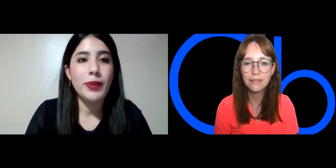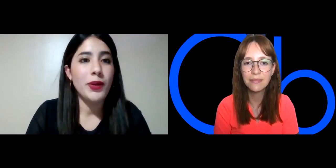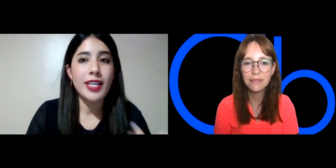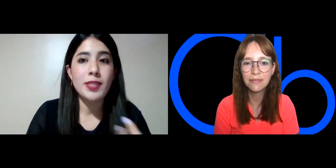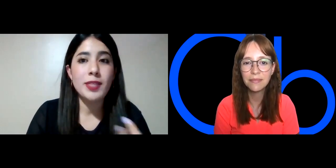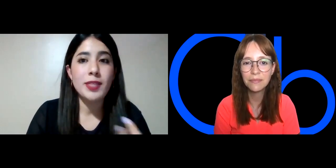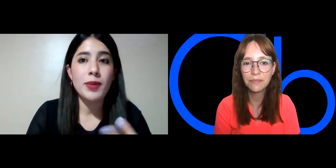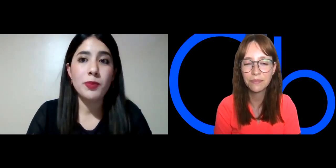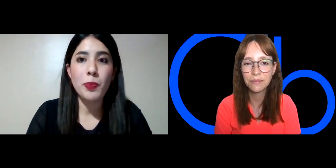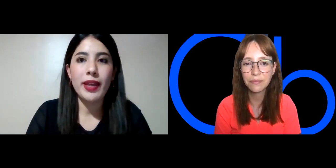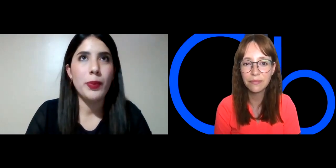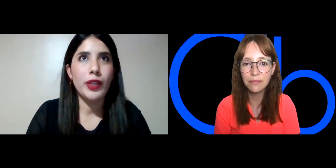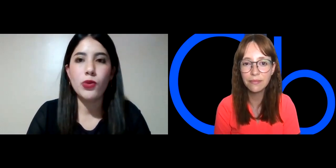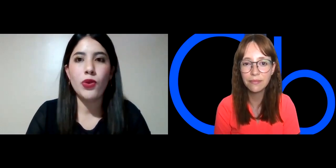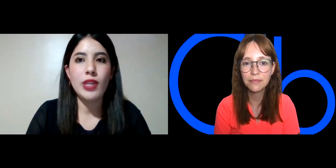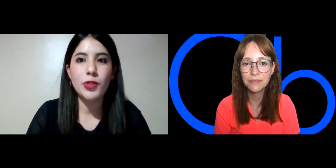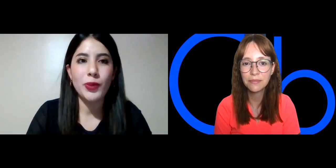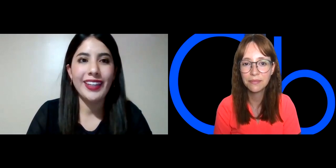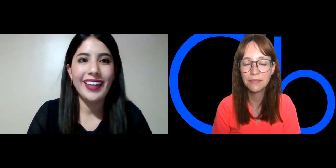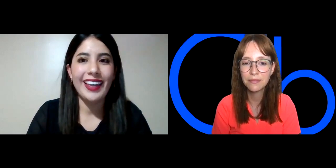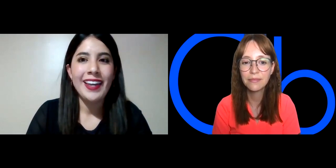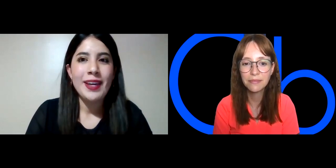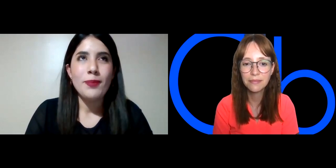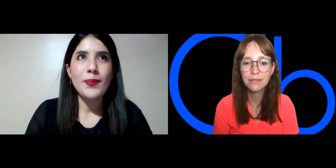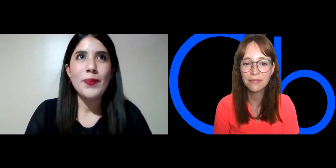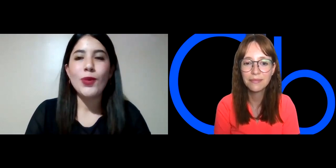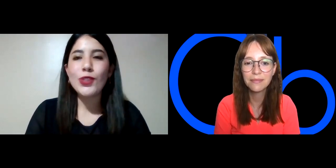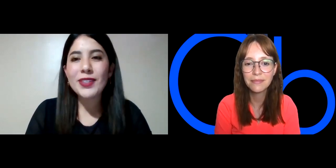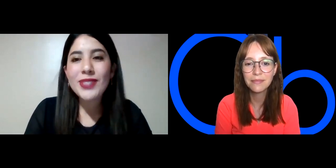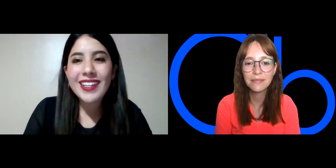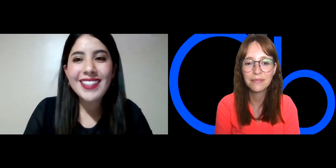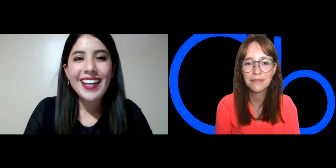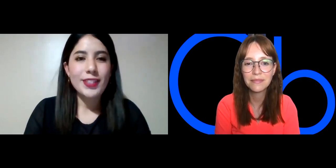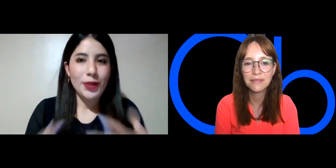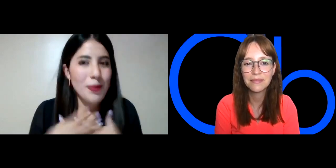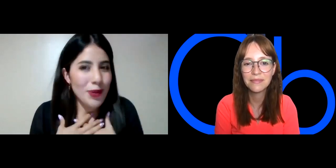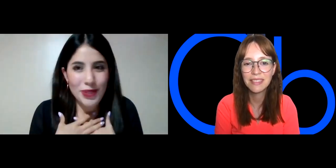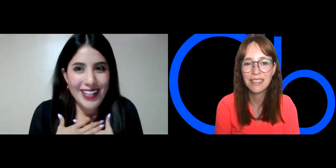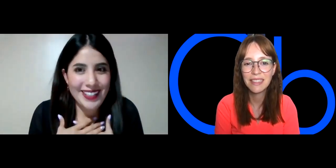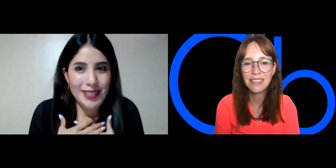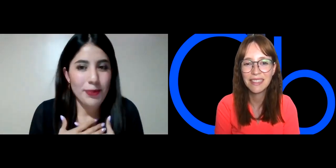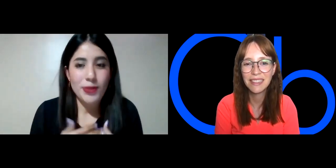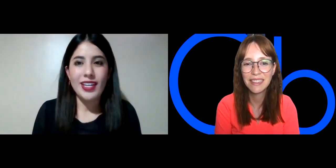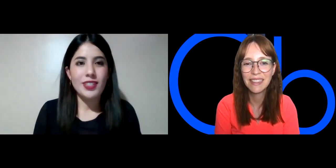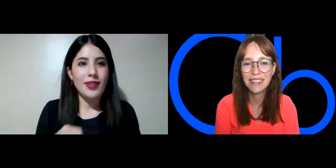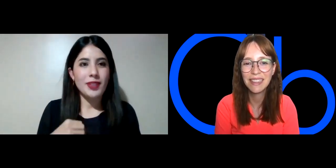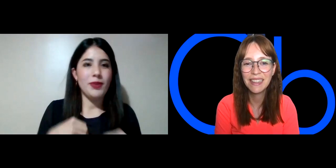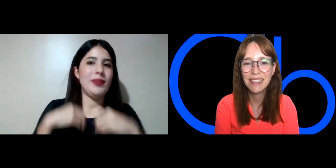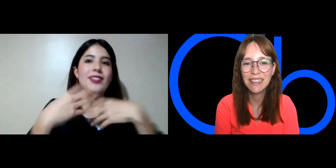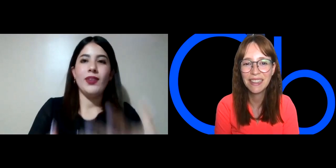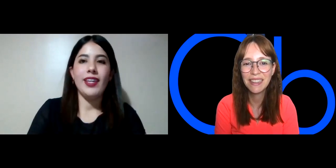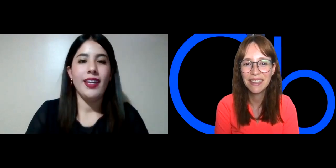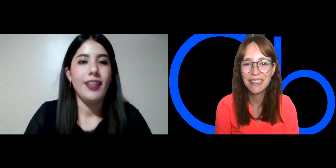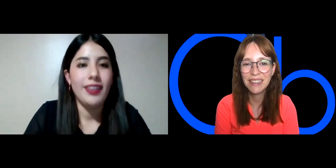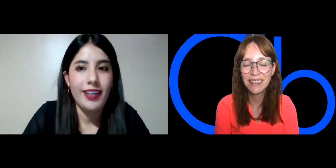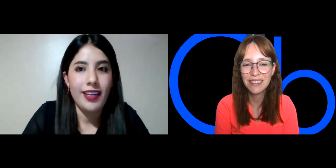animales, pero es muy padre porque justo nos damos cuenta que muchas cosas son como nosotros las decimos, o sea, solo es como